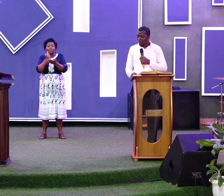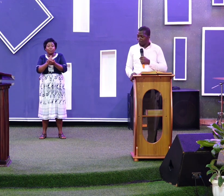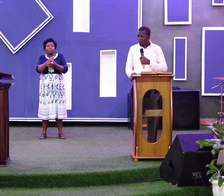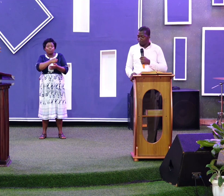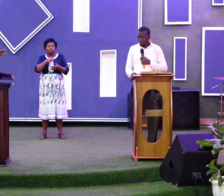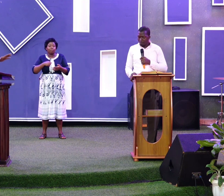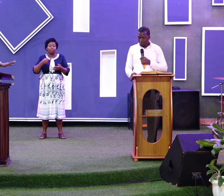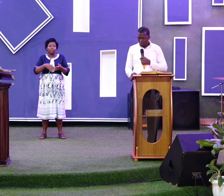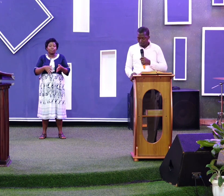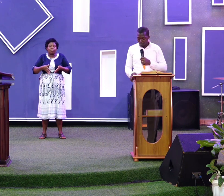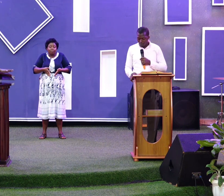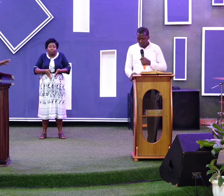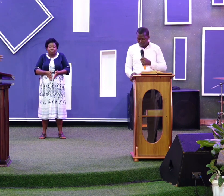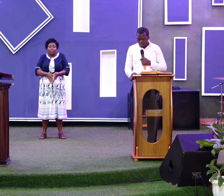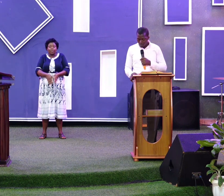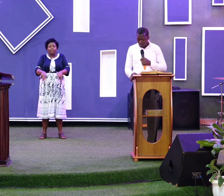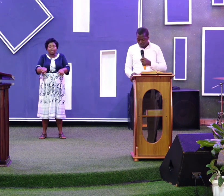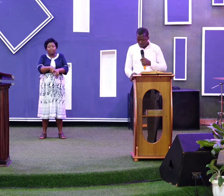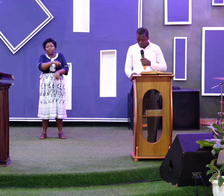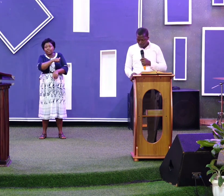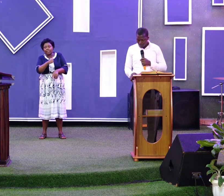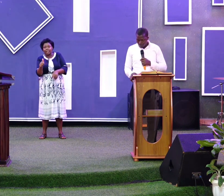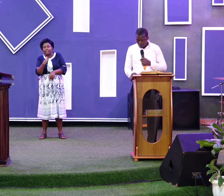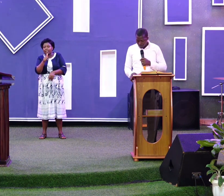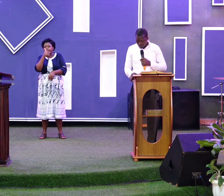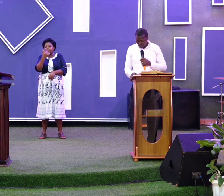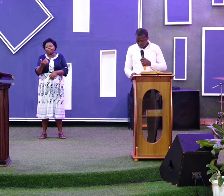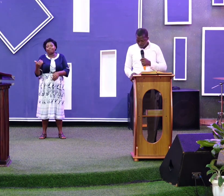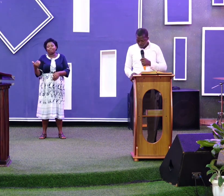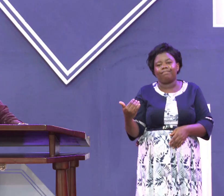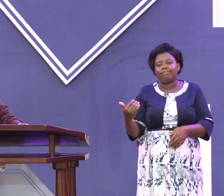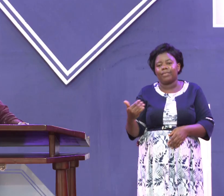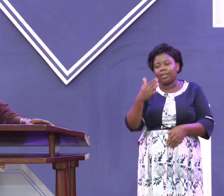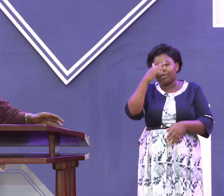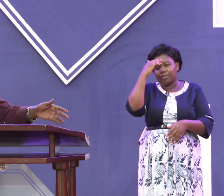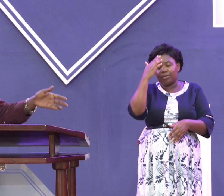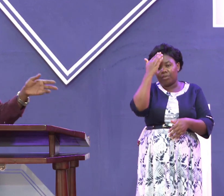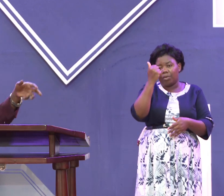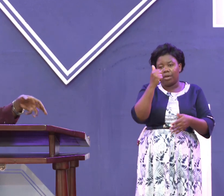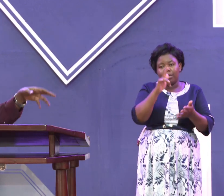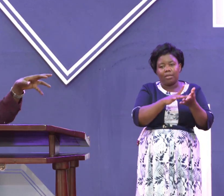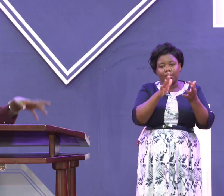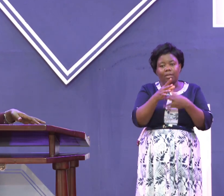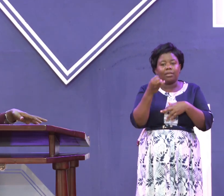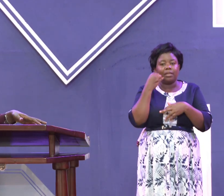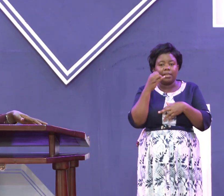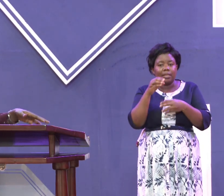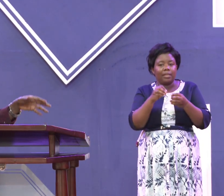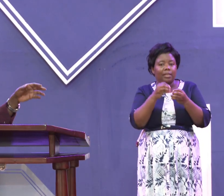ng'abaana abalala bonna bwe bakola ki eyo ye paati eyisa Yesu omwana w'omuntu kubanga yazalibwa